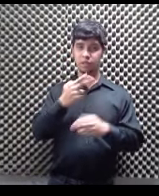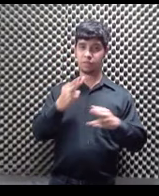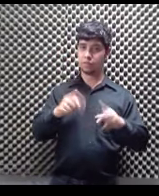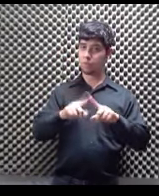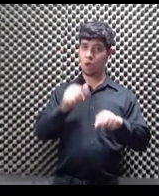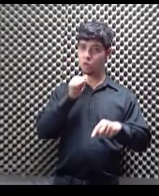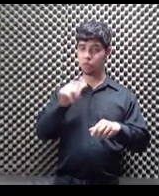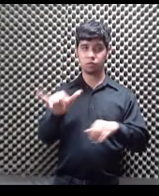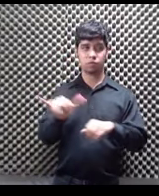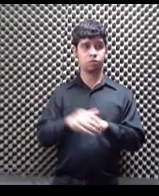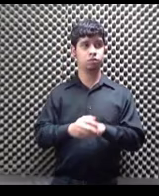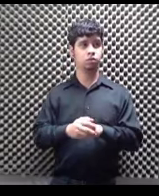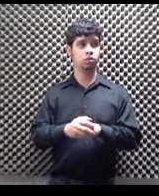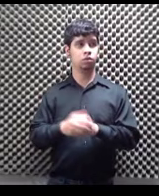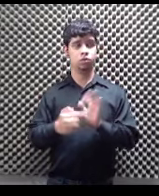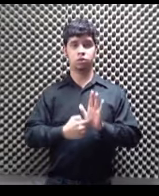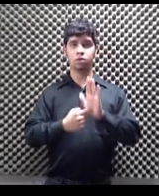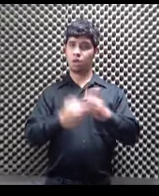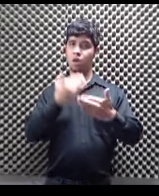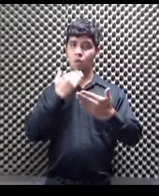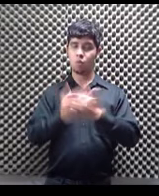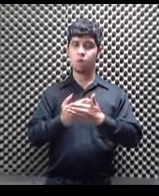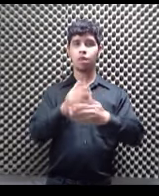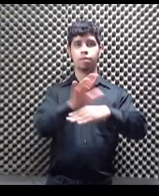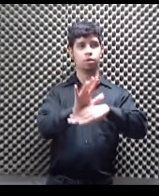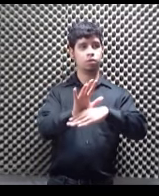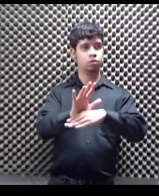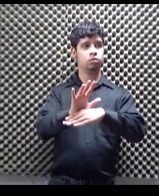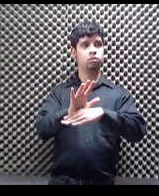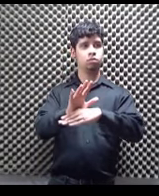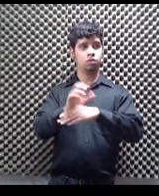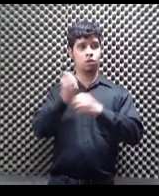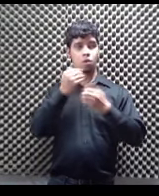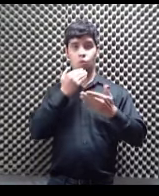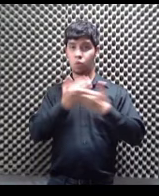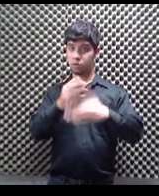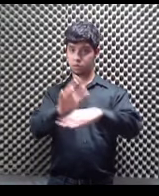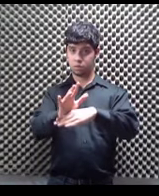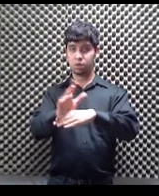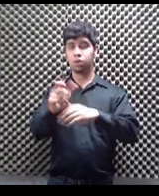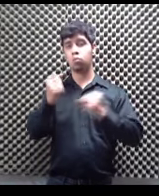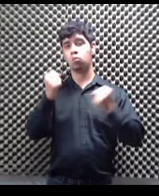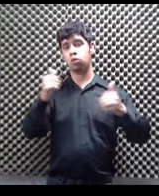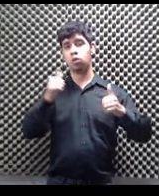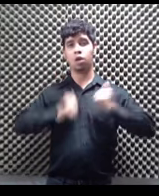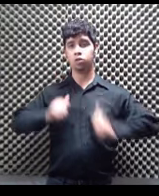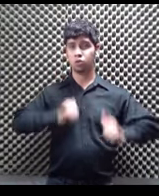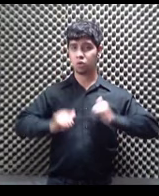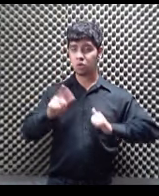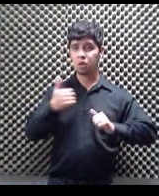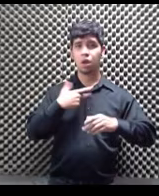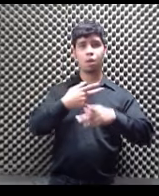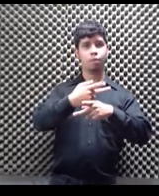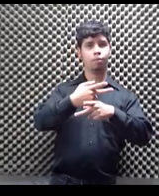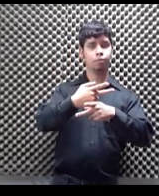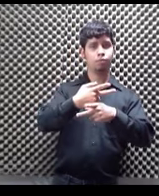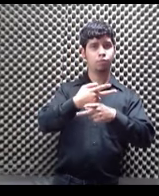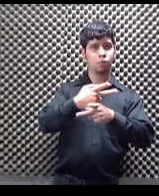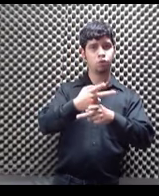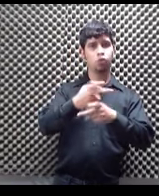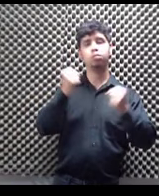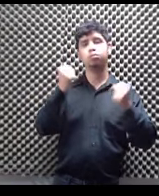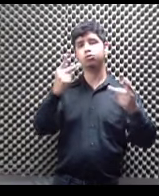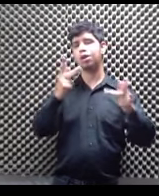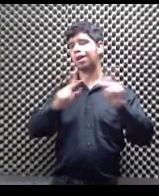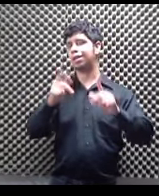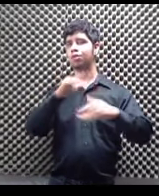hemos traído buen cine. Que sí. Muchas películas. Y mucho, wow. Y buen cine, y actores, actrices, productores, todo Galas.